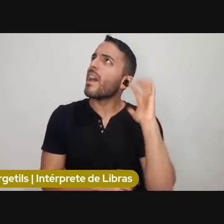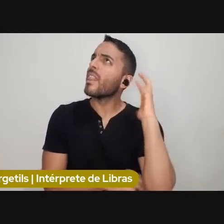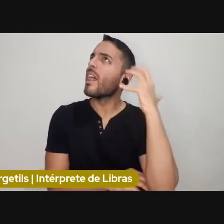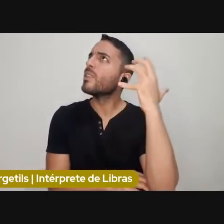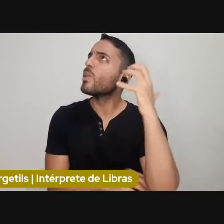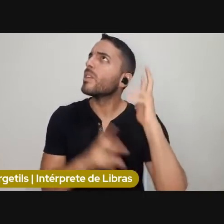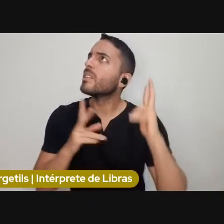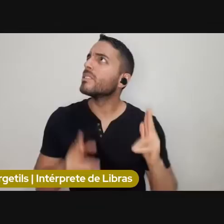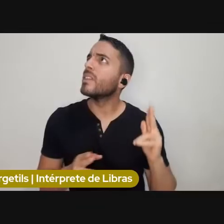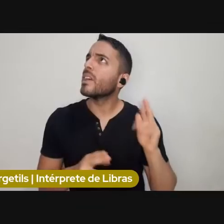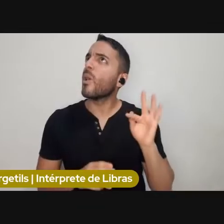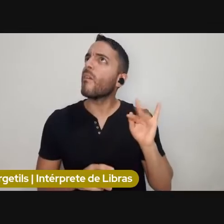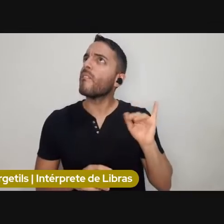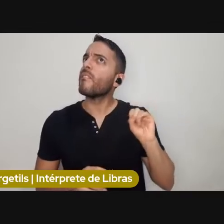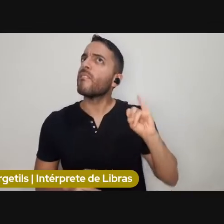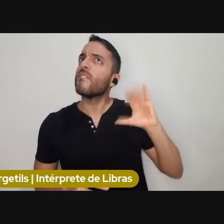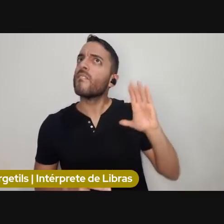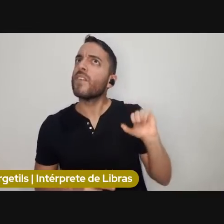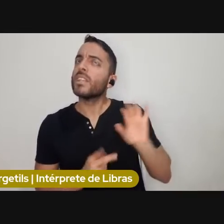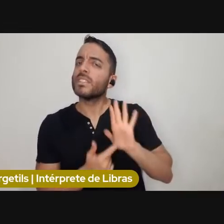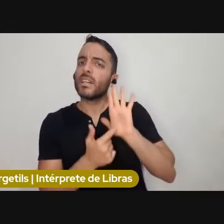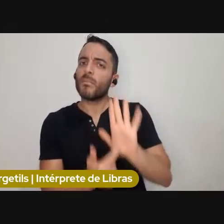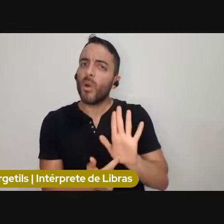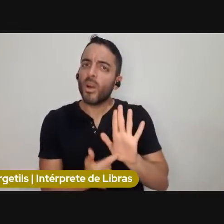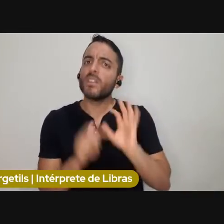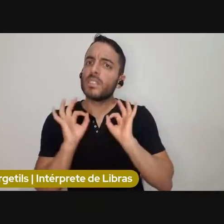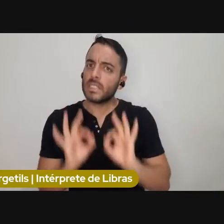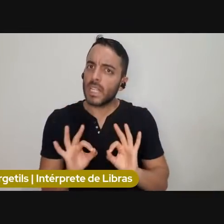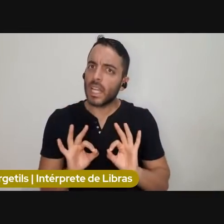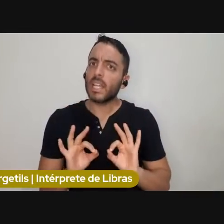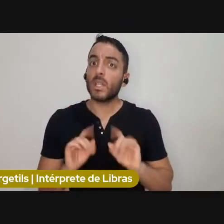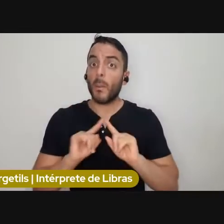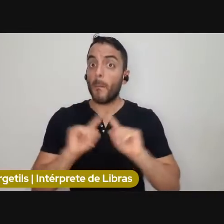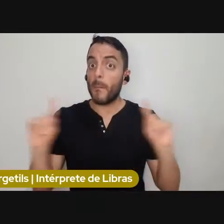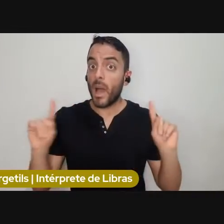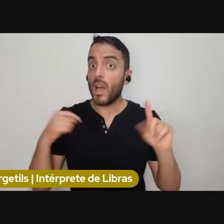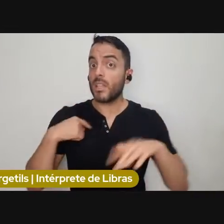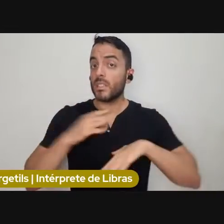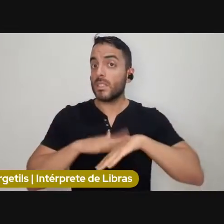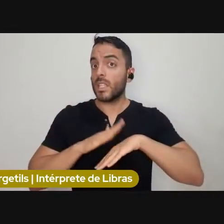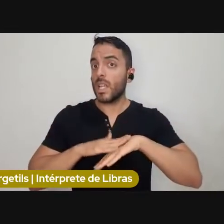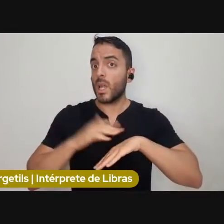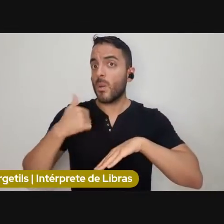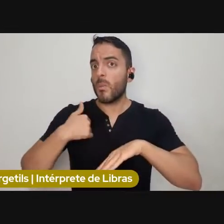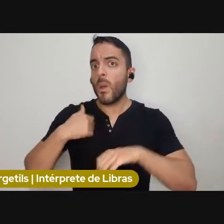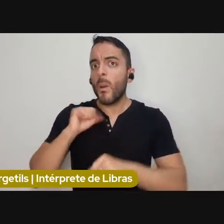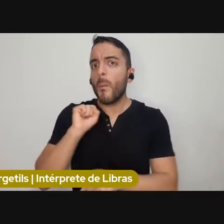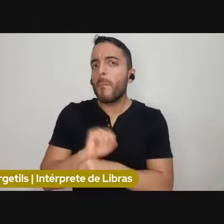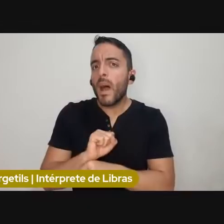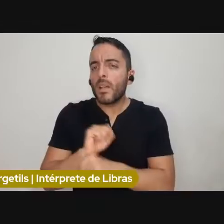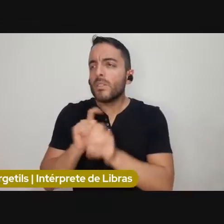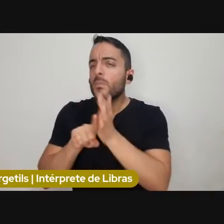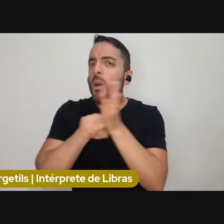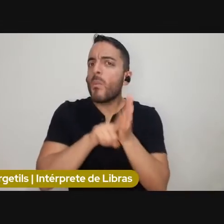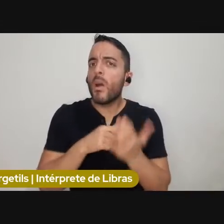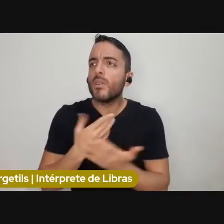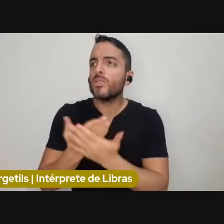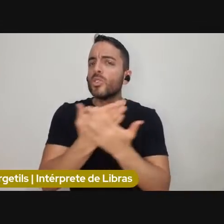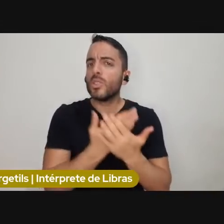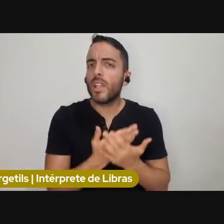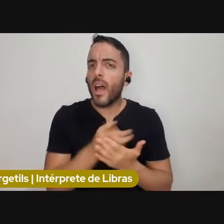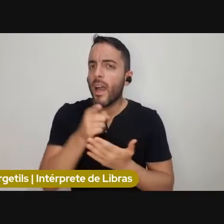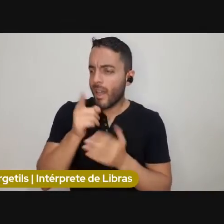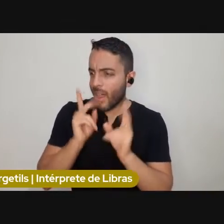descreve? Dá certo. Mas será que quando eu viro as costas e paro de medir a natureza, ela se comporta exatamente